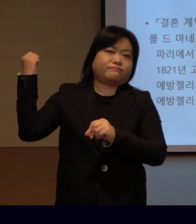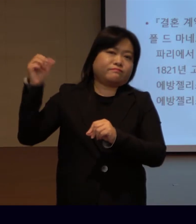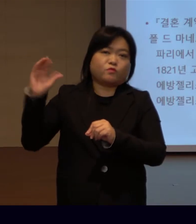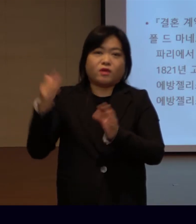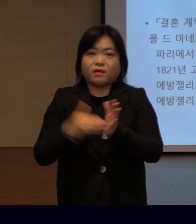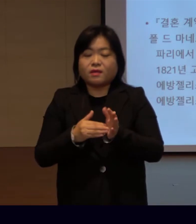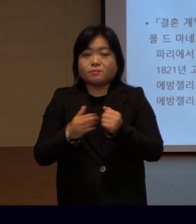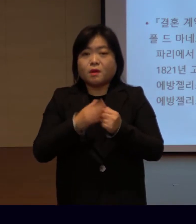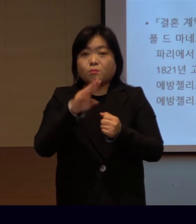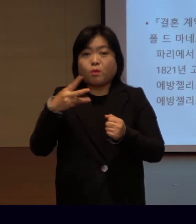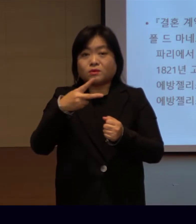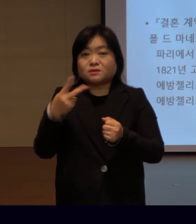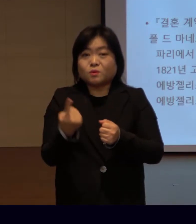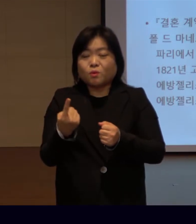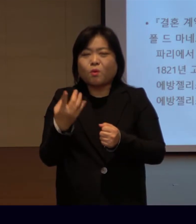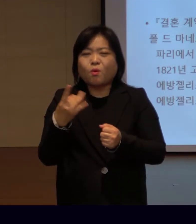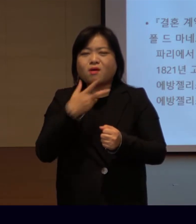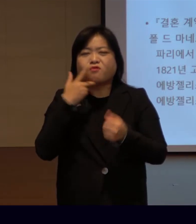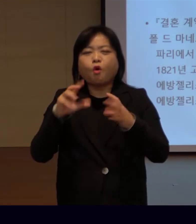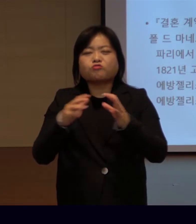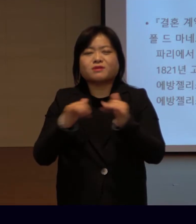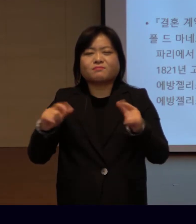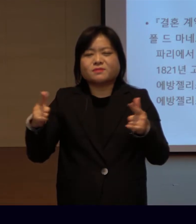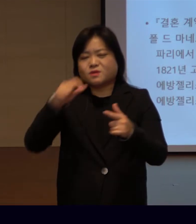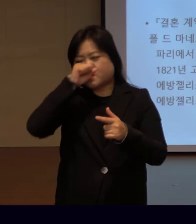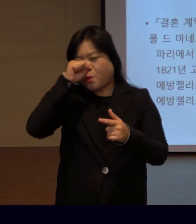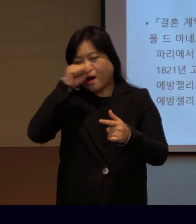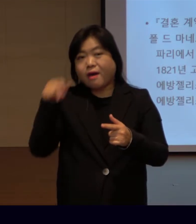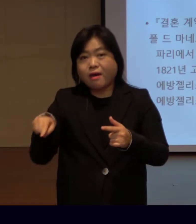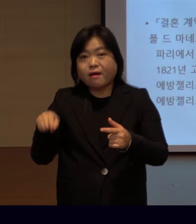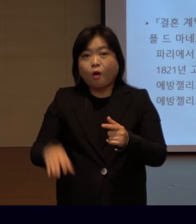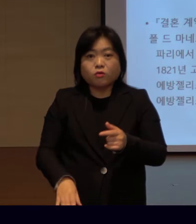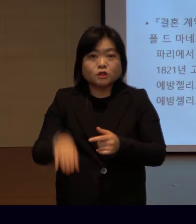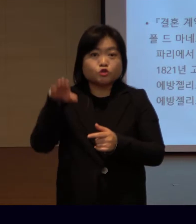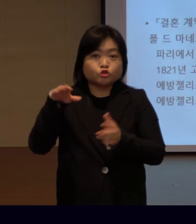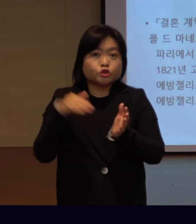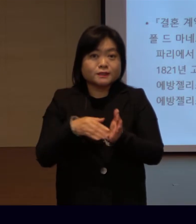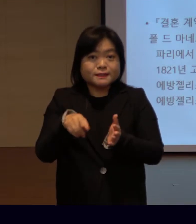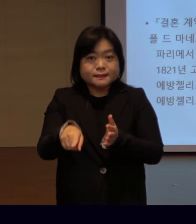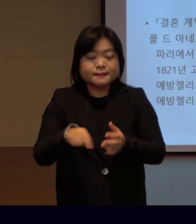이 보르도 와인은 사실은 영국 사람들이 많이 좋아했는데 거기 출신의